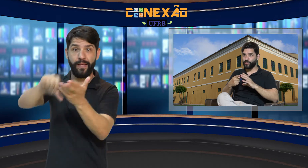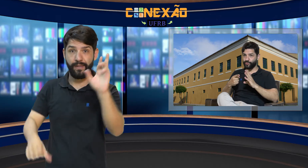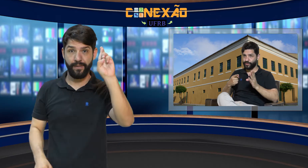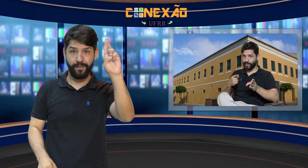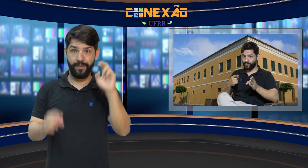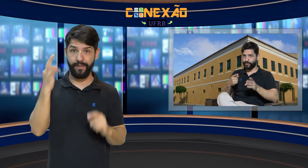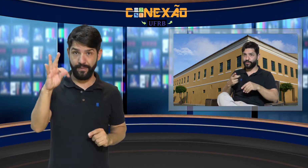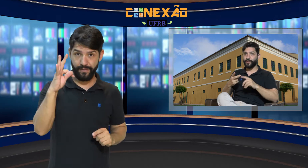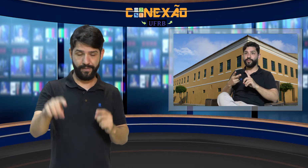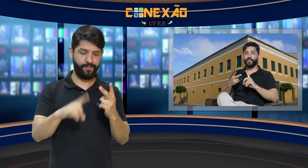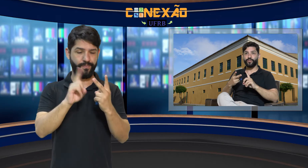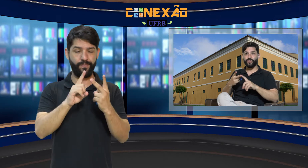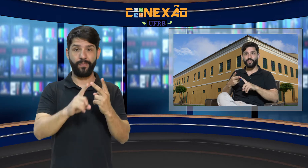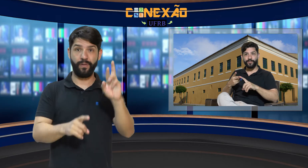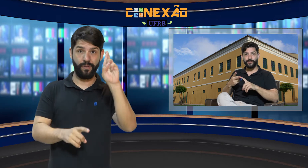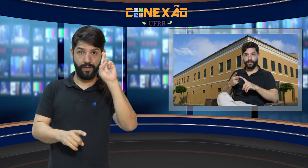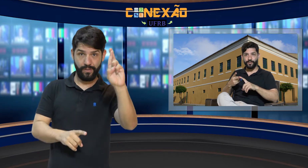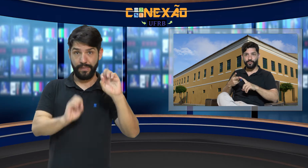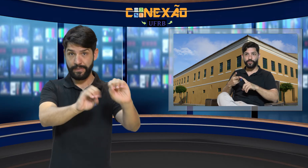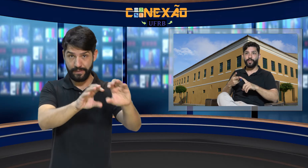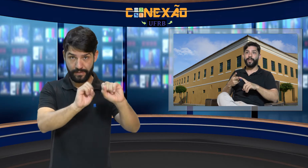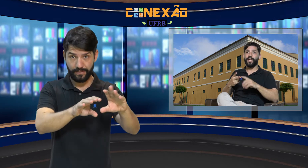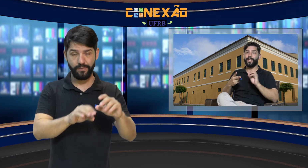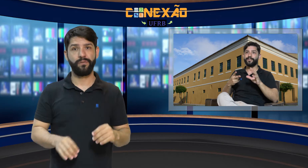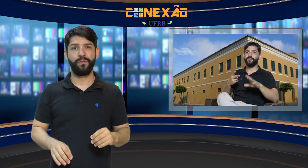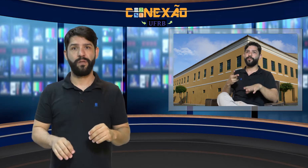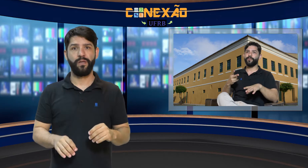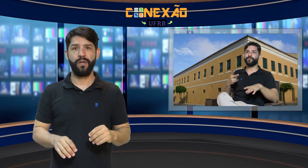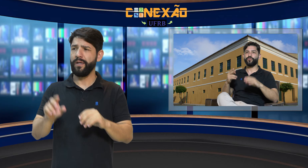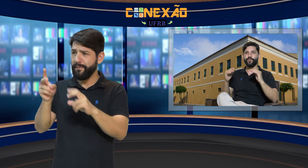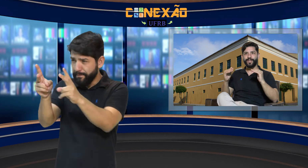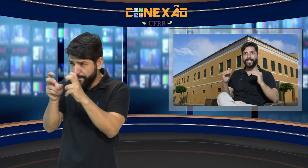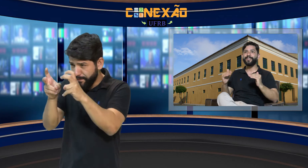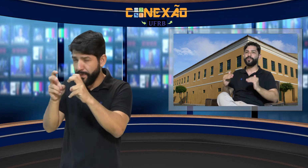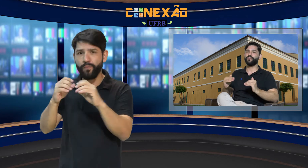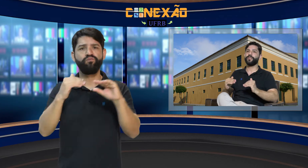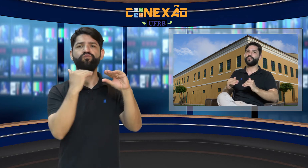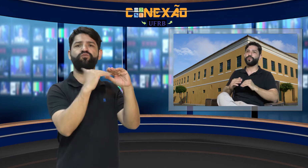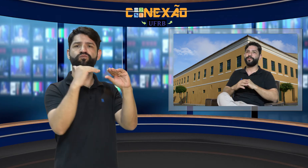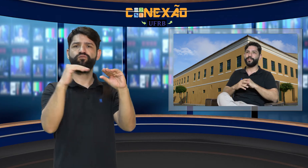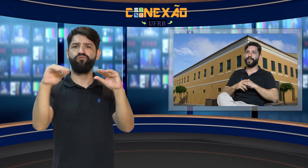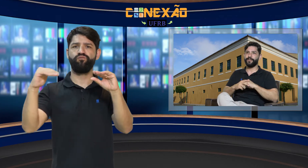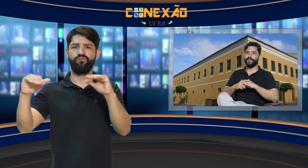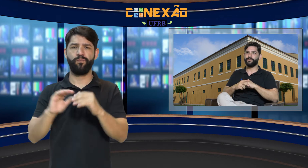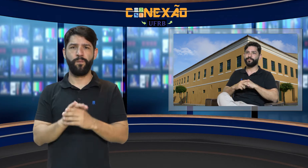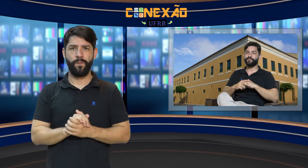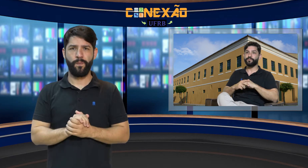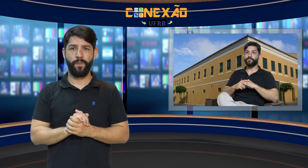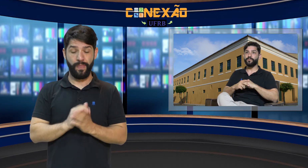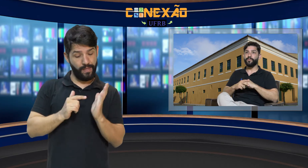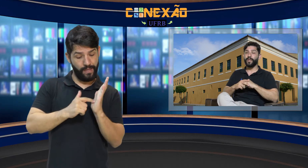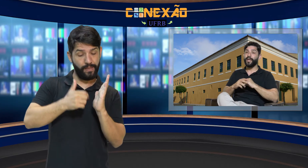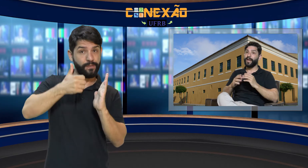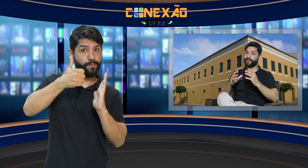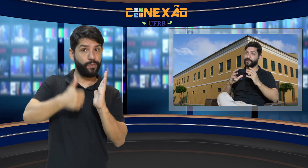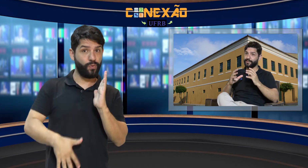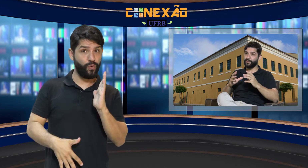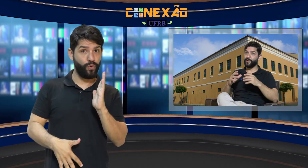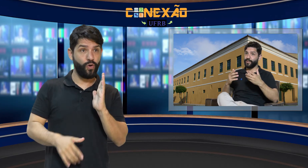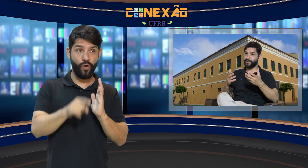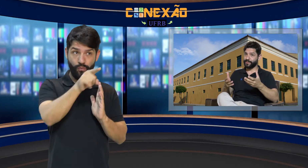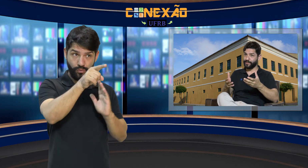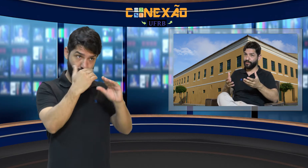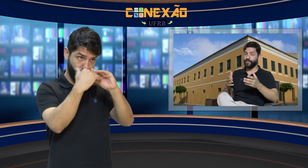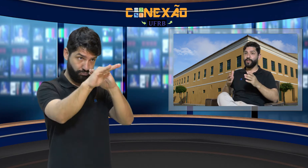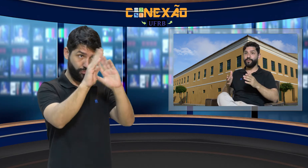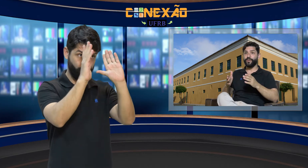técnicos de todos os centros, gestores de ensinos, essas informações sobre cada estudante com deficiência. A intenção e